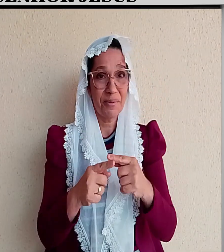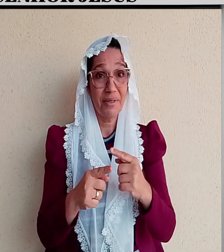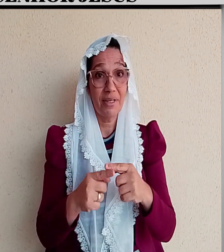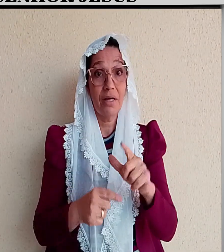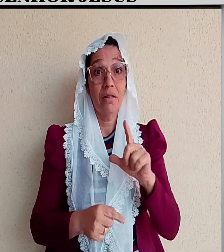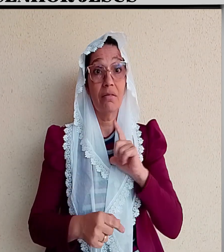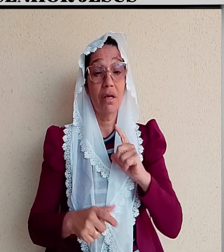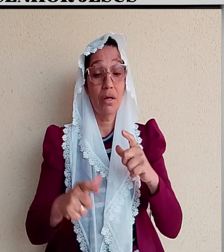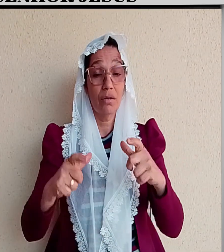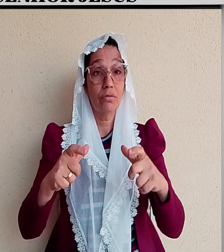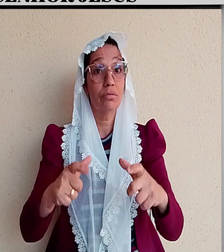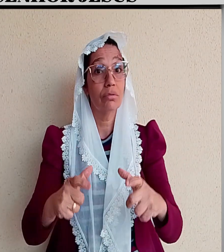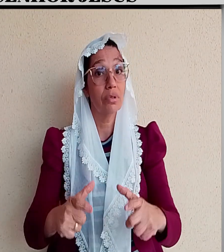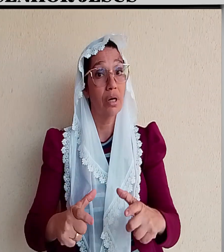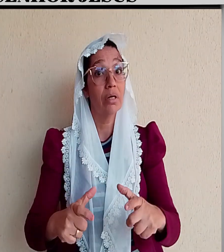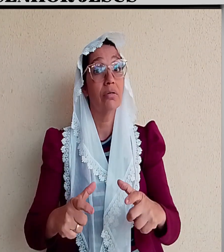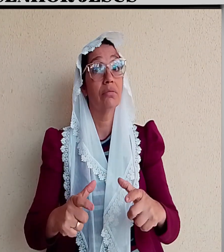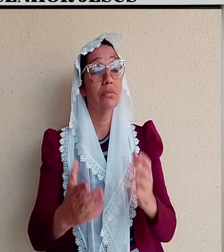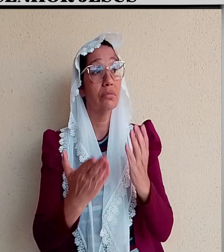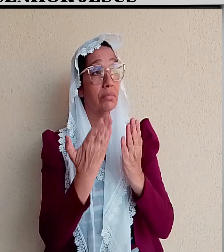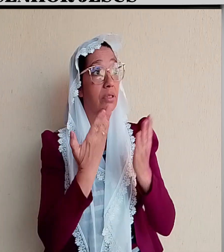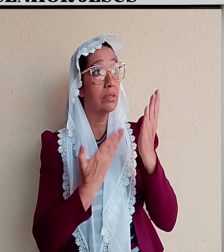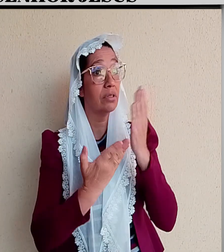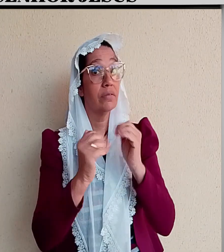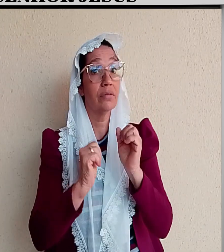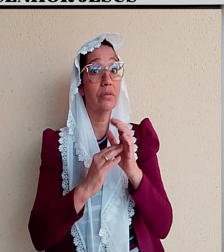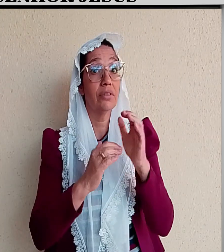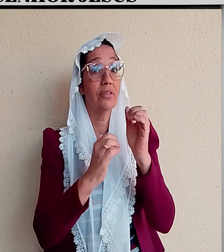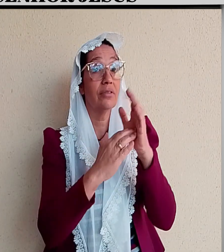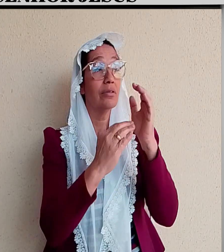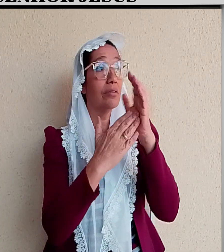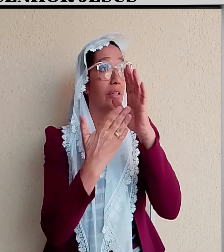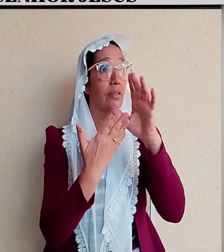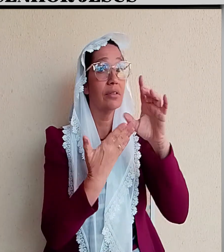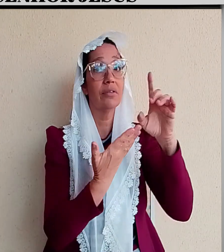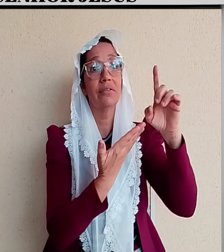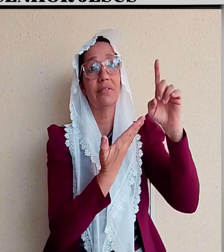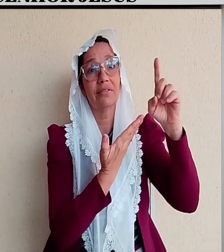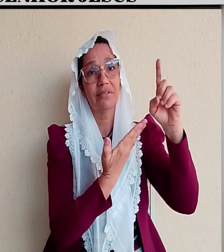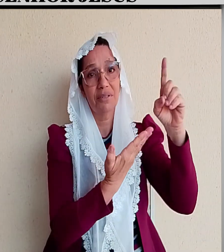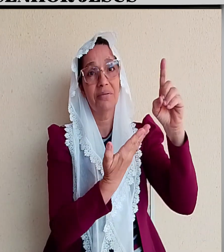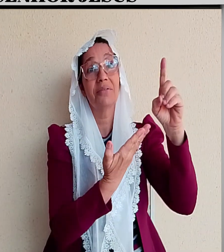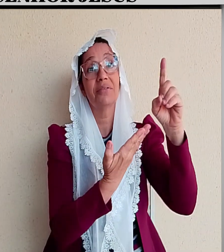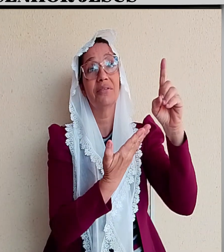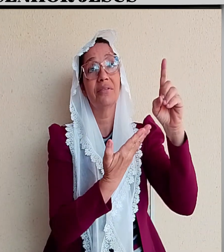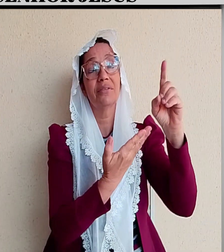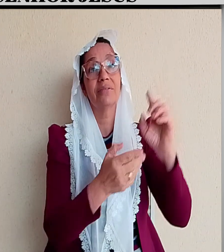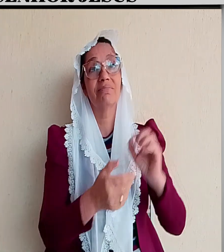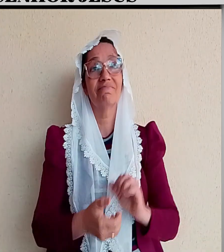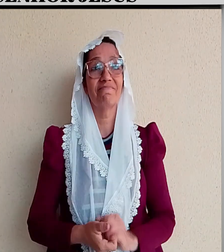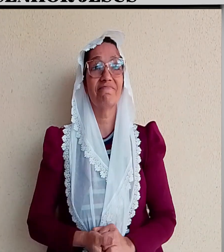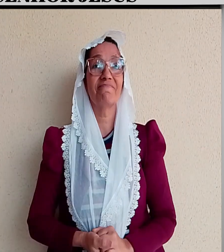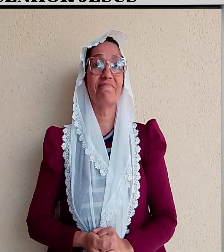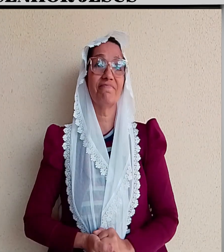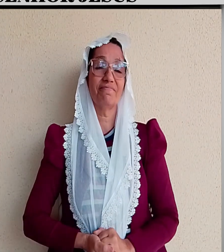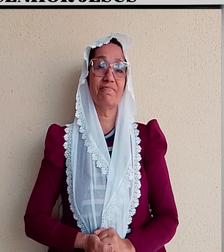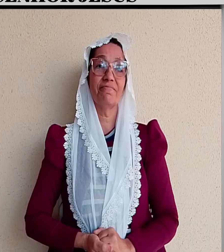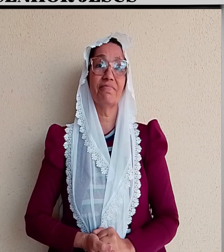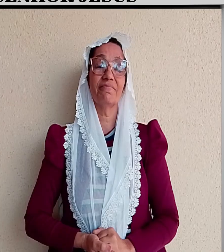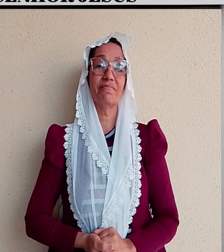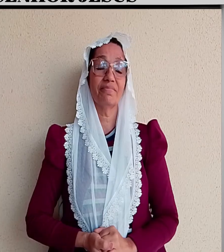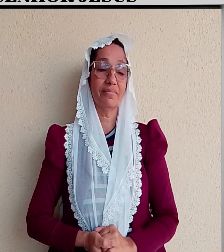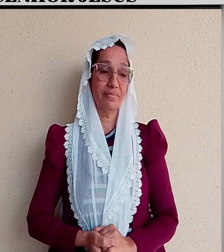verdadeiros adorarão em espírito e em verdade. Ou seja, sem edificação alguma material. Aleluia, Jesus.